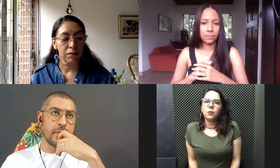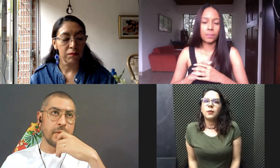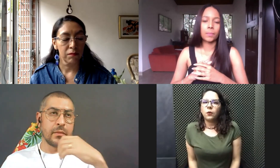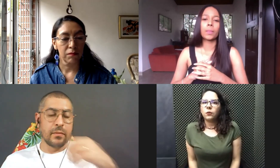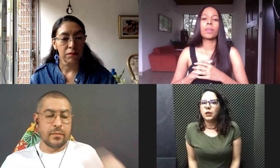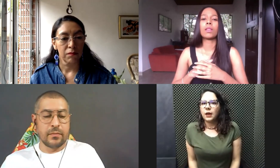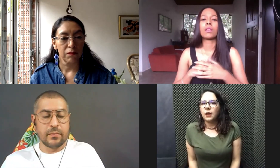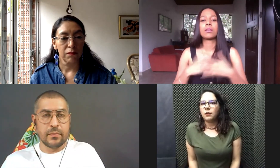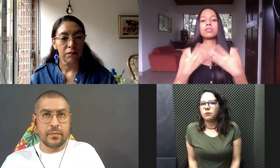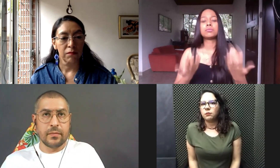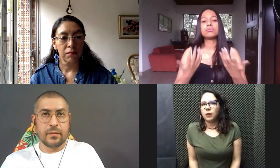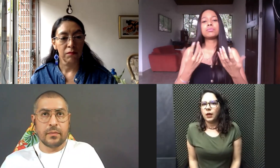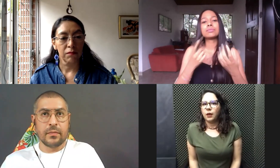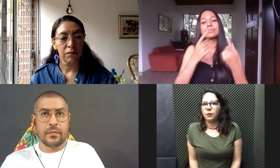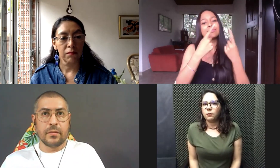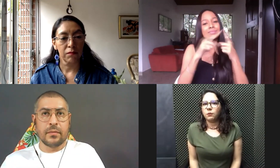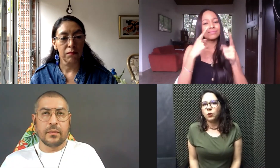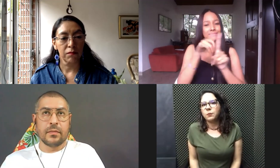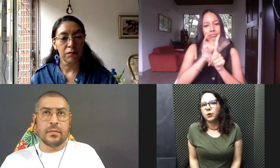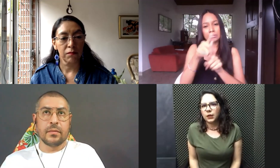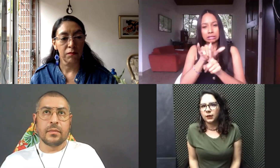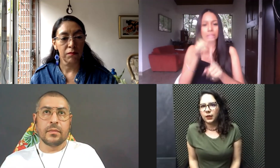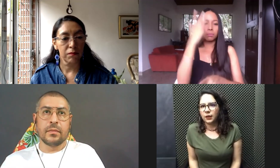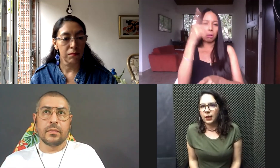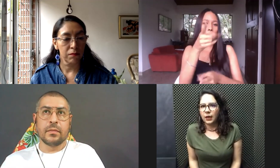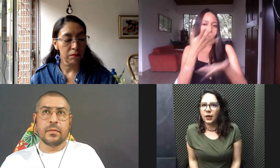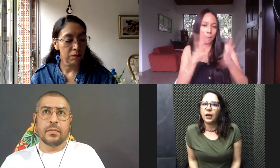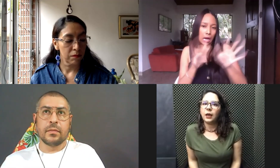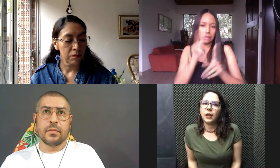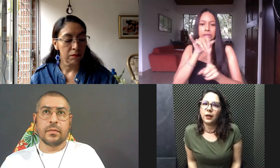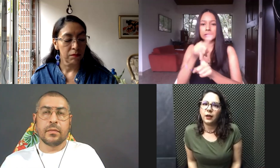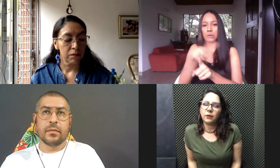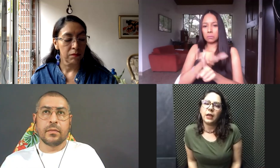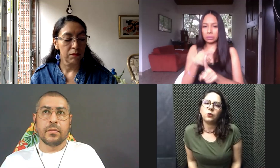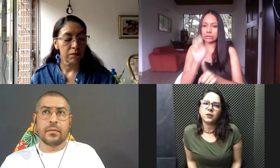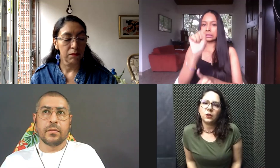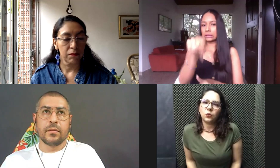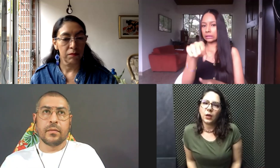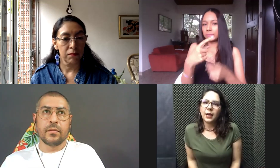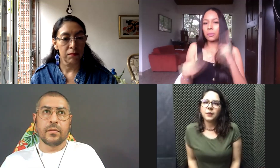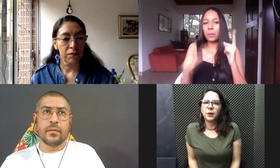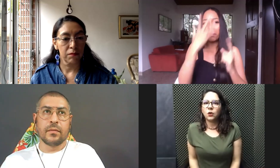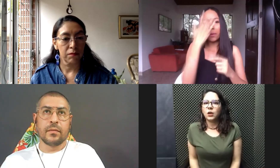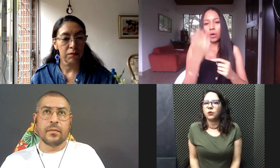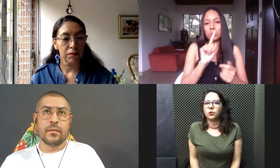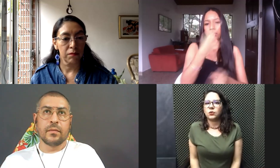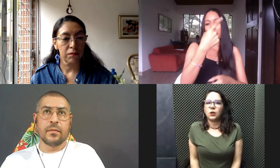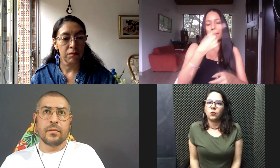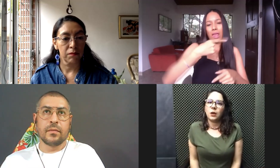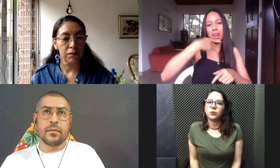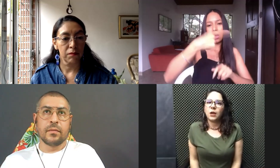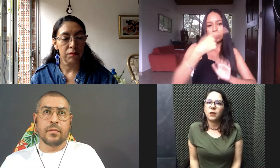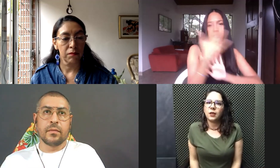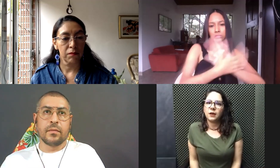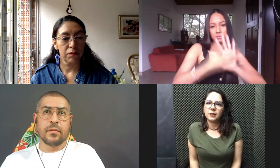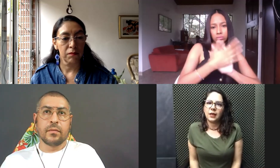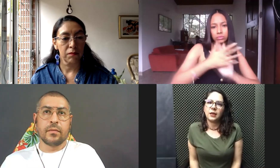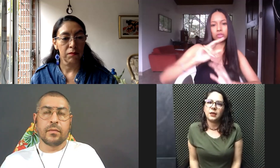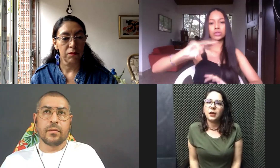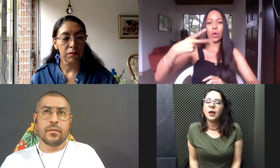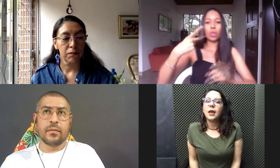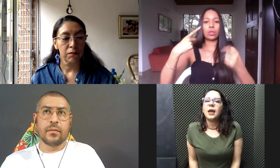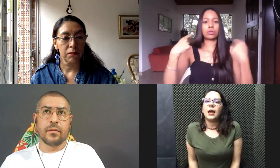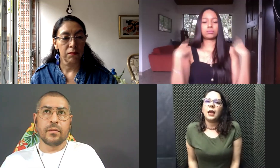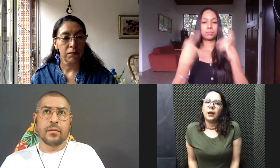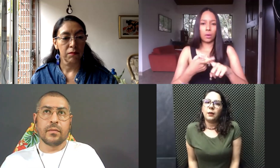tienen un nivel muy importante de lectoescritura del español y hay otros que no. Digamos que hay una diversidad